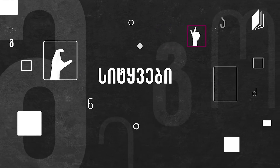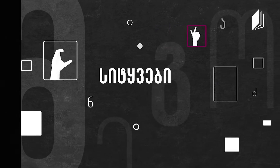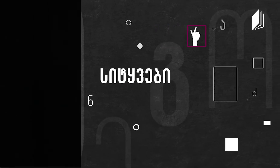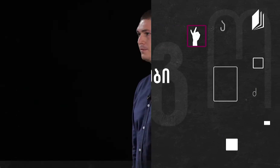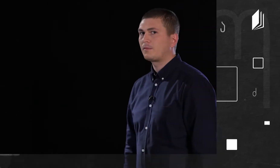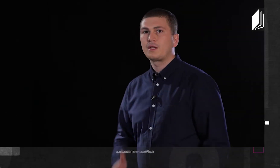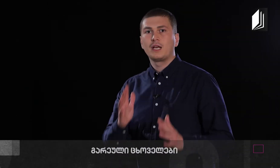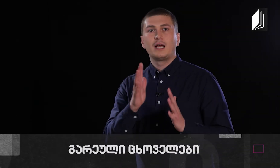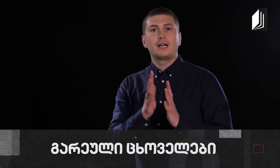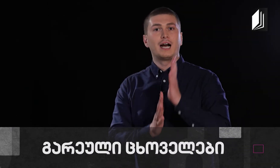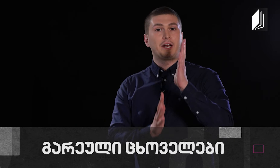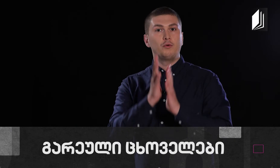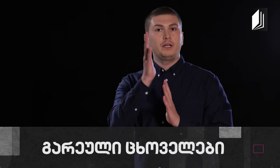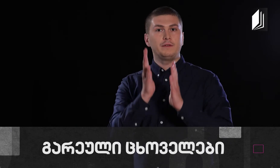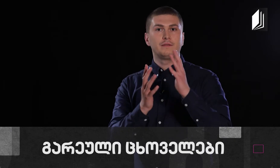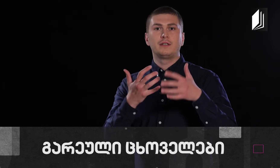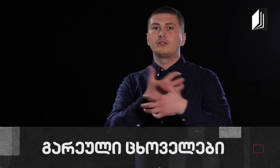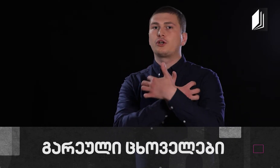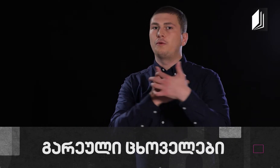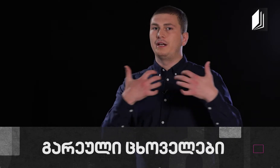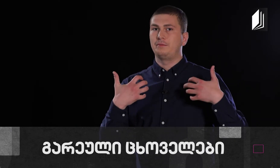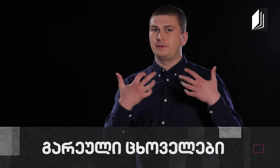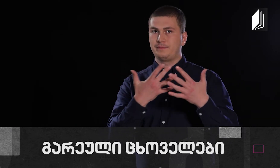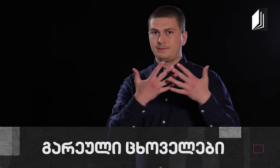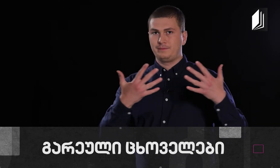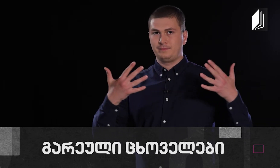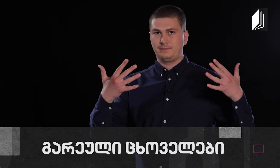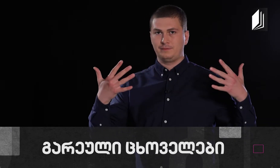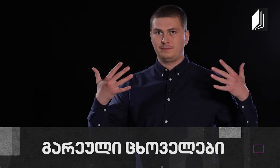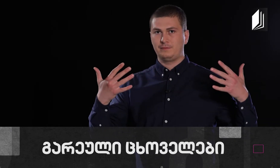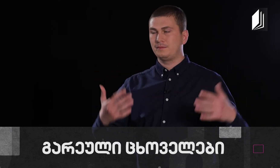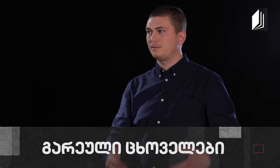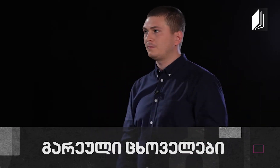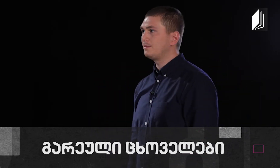კარეული ცხოველი.